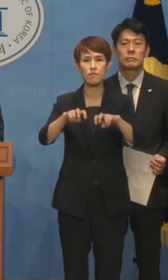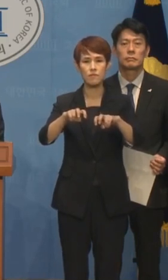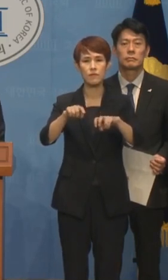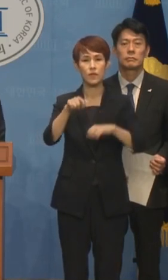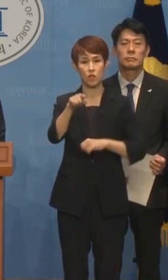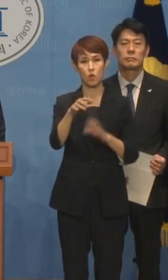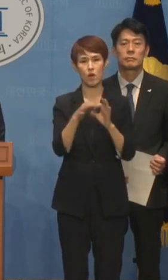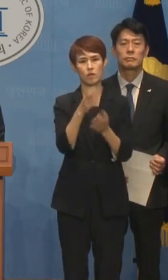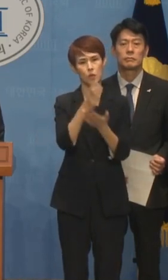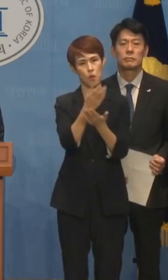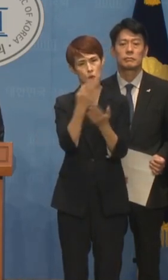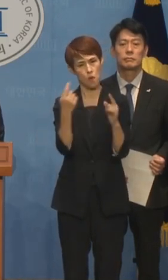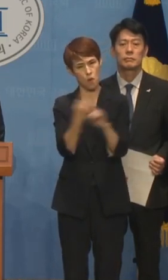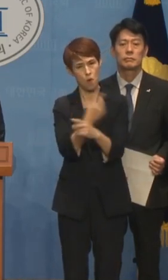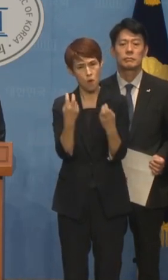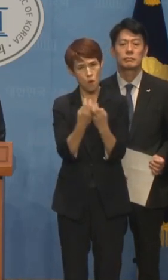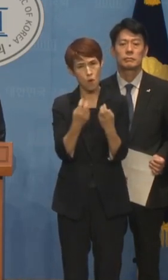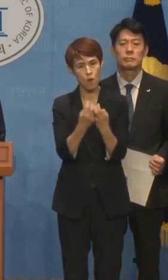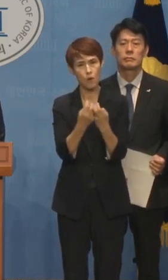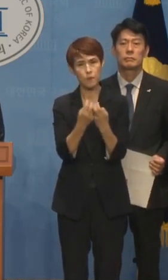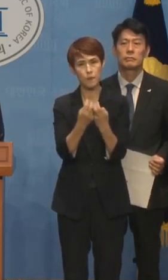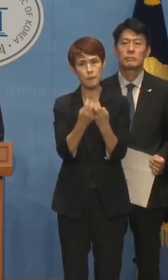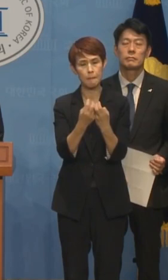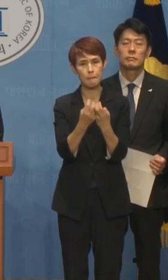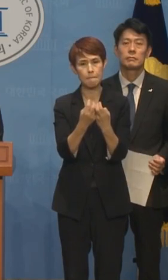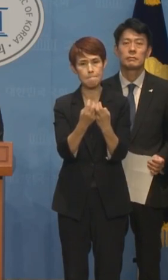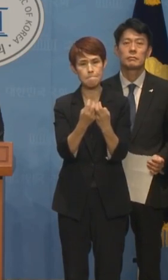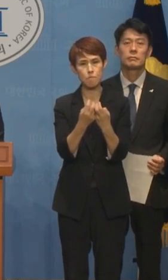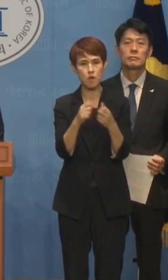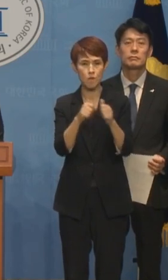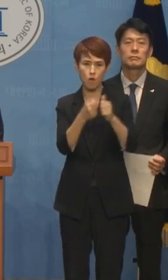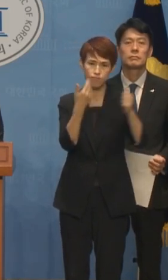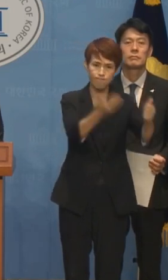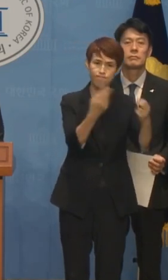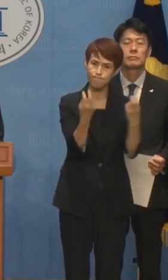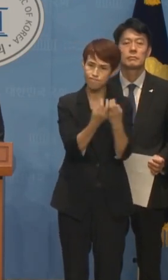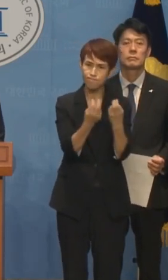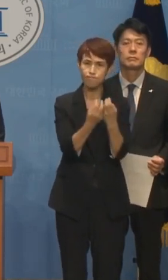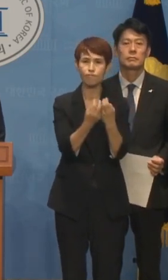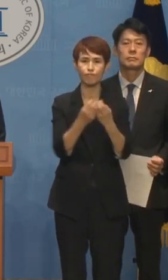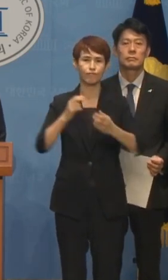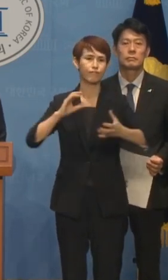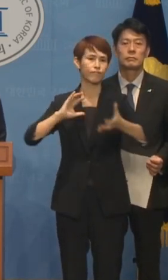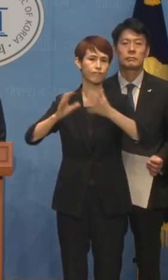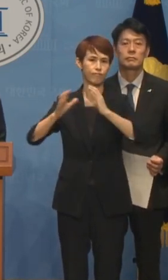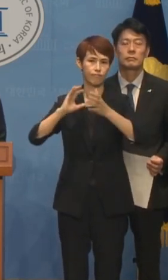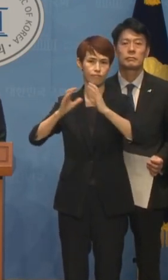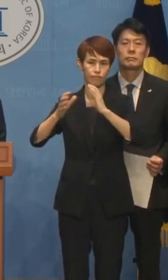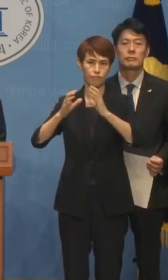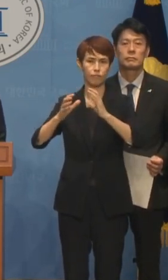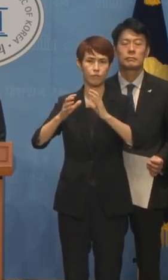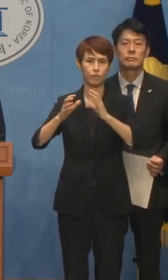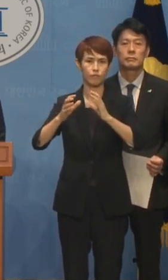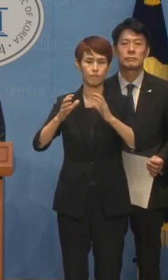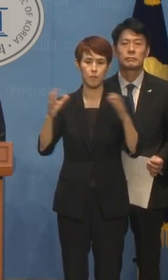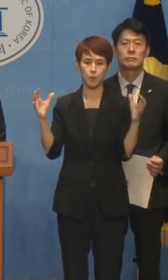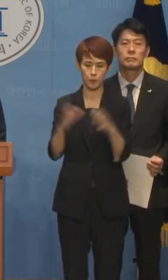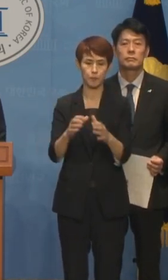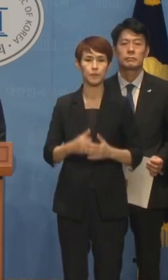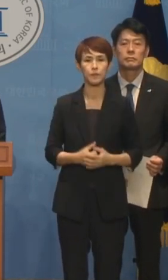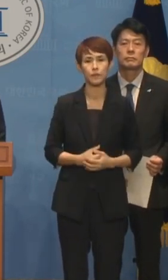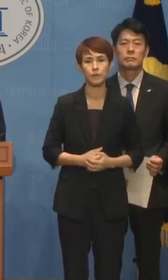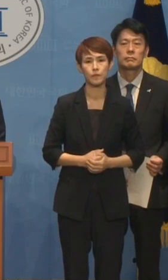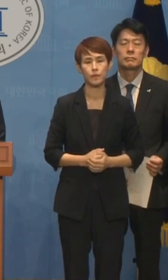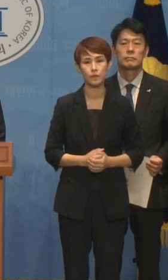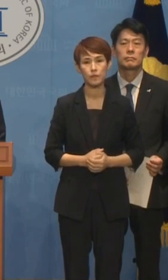제도를 개선해야 할지, 어떻게 응징해야 할지, 이런 부분을 논의하기 위한 단위를 저희가 꾸렸습니다.